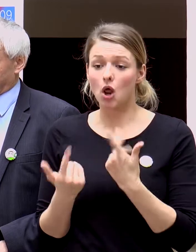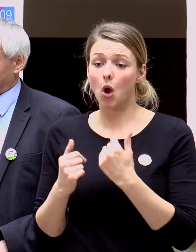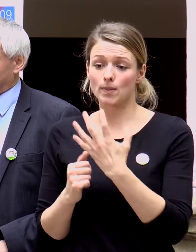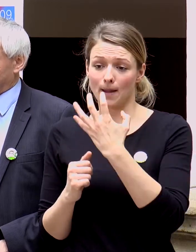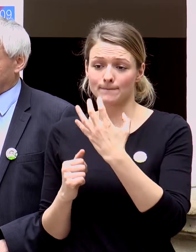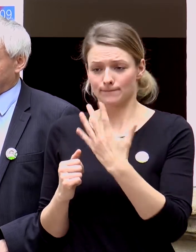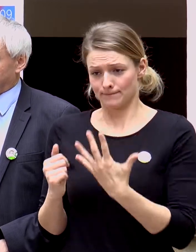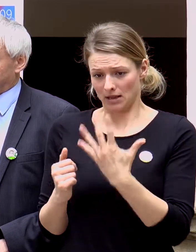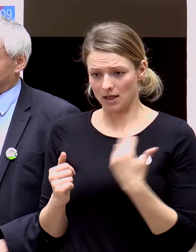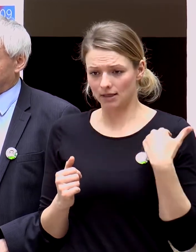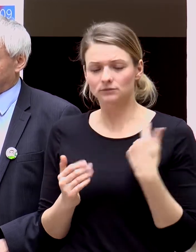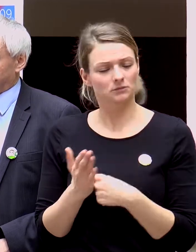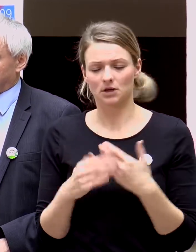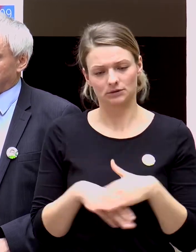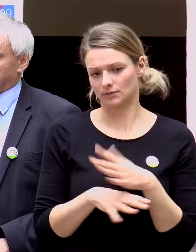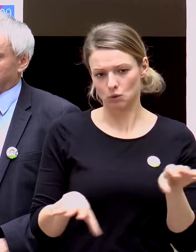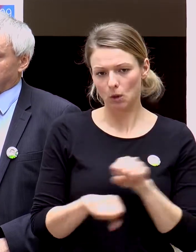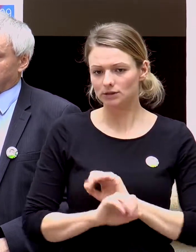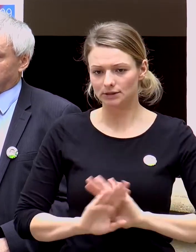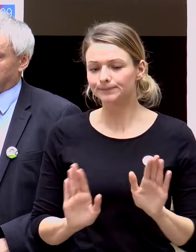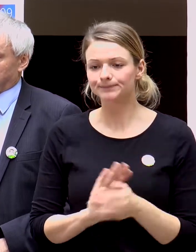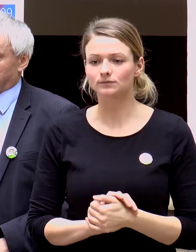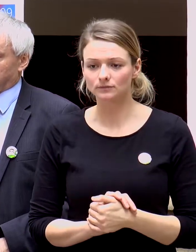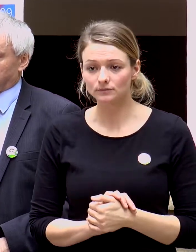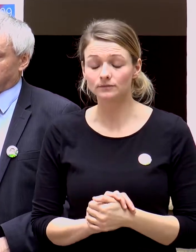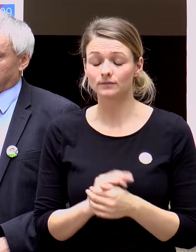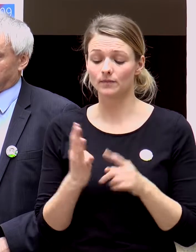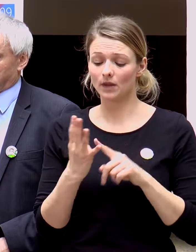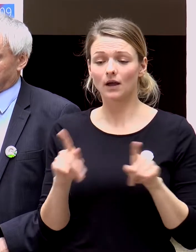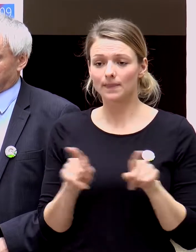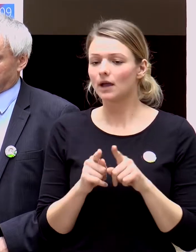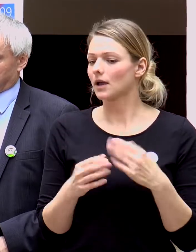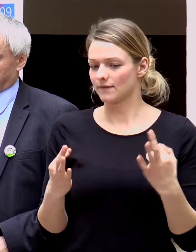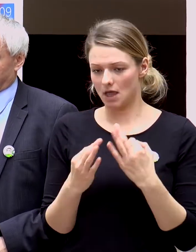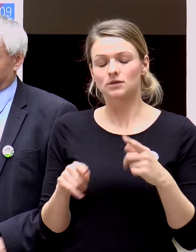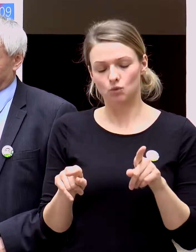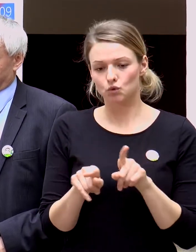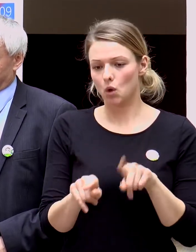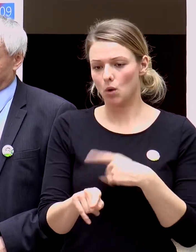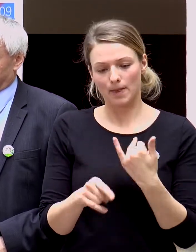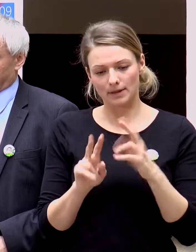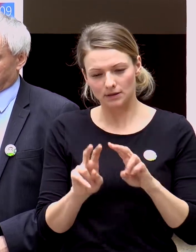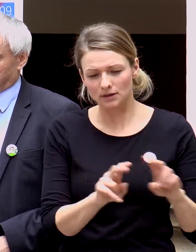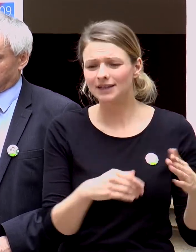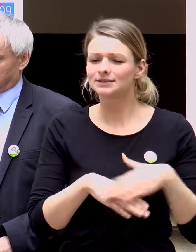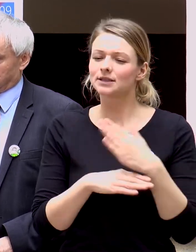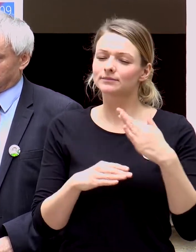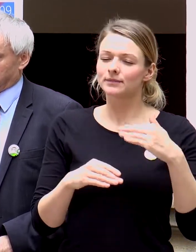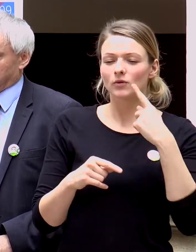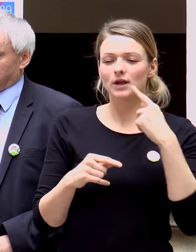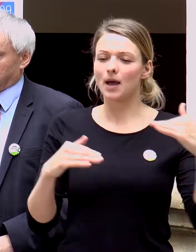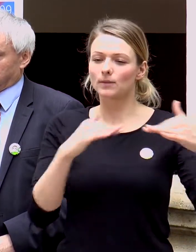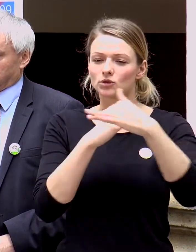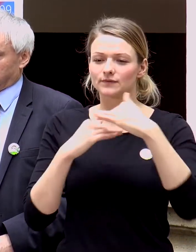S tím nemůžeme souhlasit. Další oblast, která je pro nás velmi důležitá, dlouhodobě ji sledujeme, je atmosféra